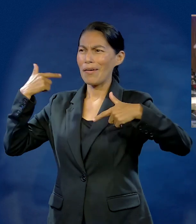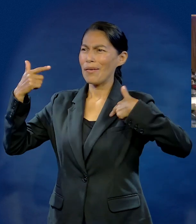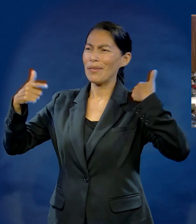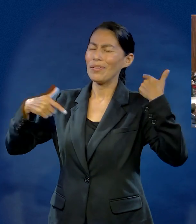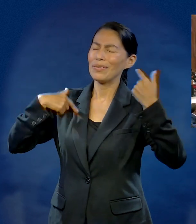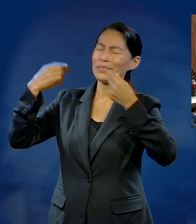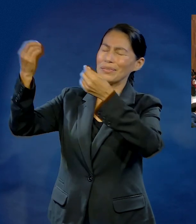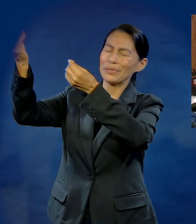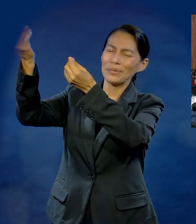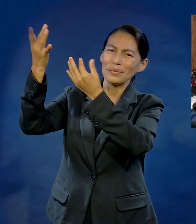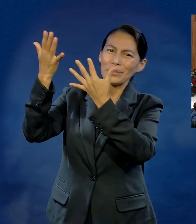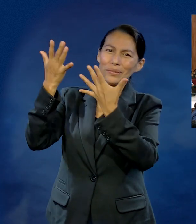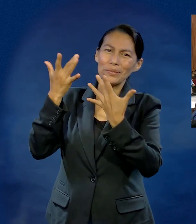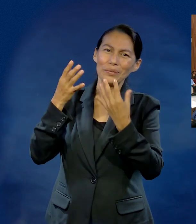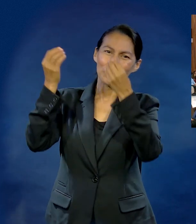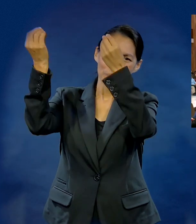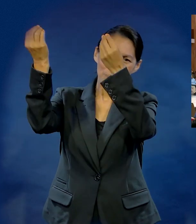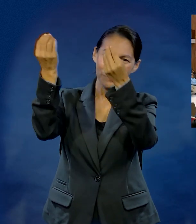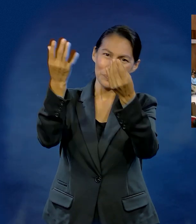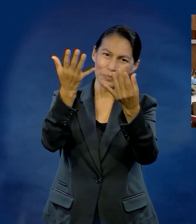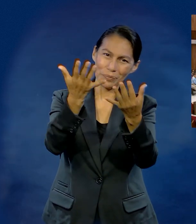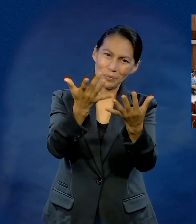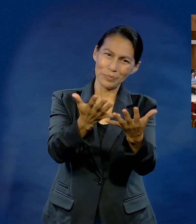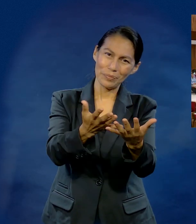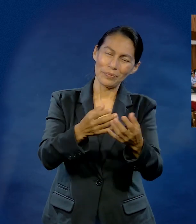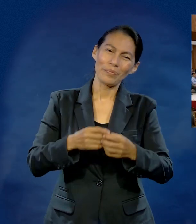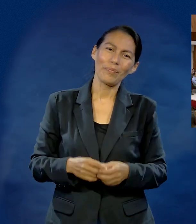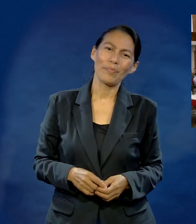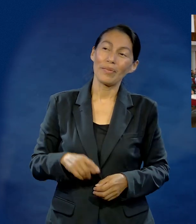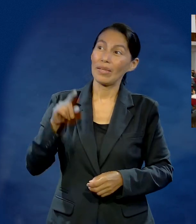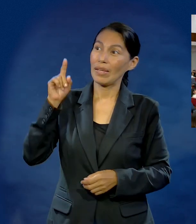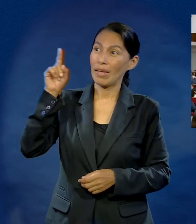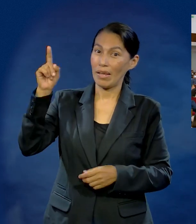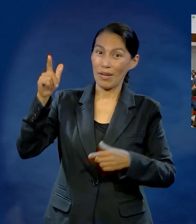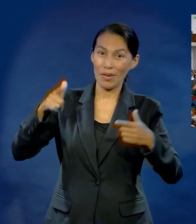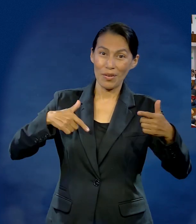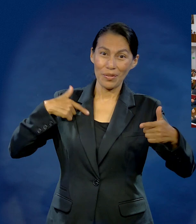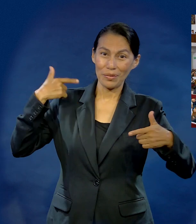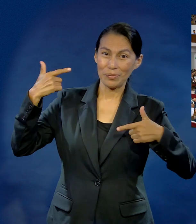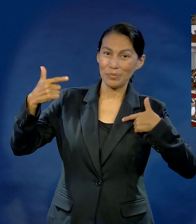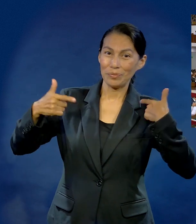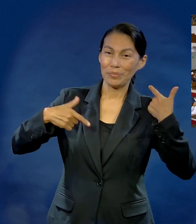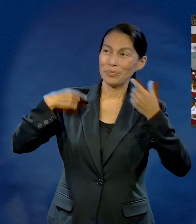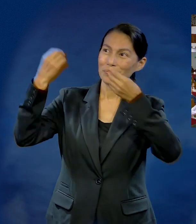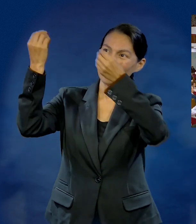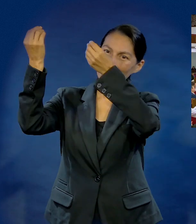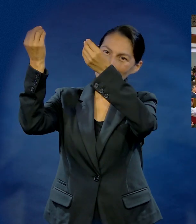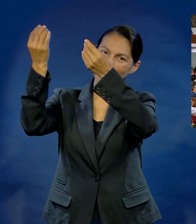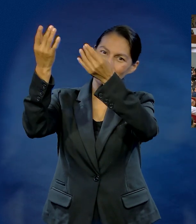Dale todo a Cristo y tu vida en gozo Él